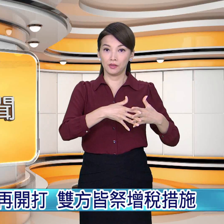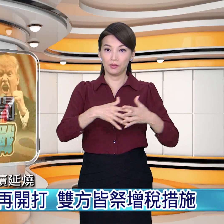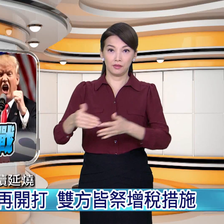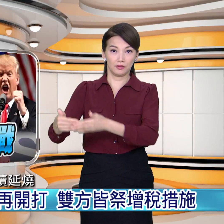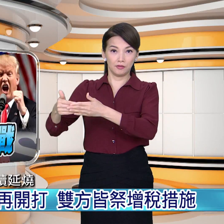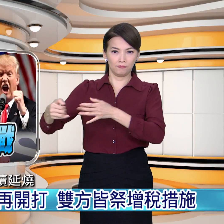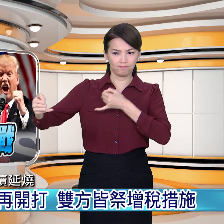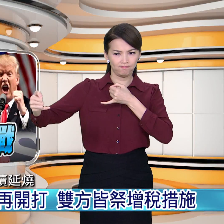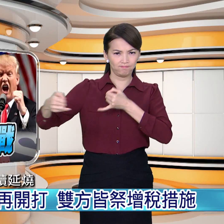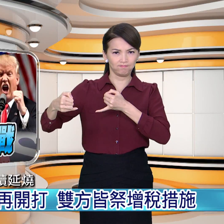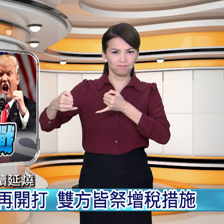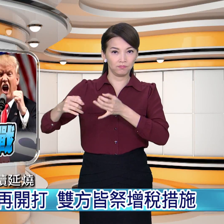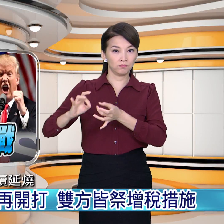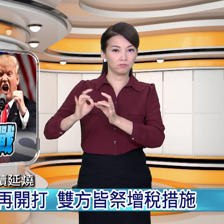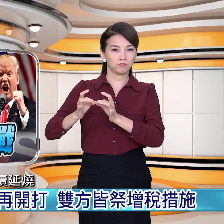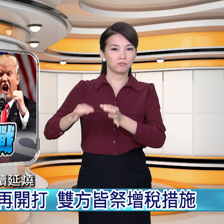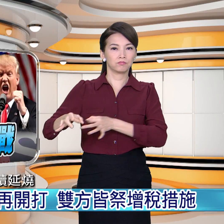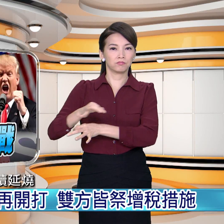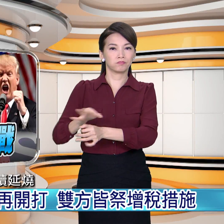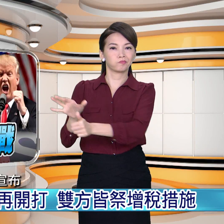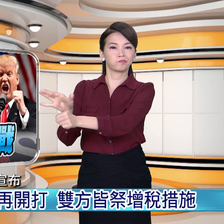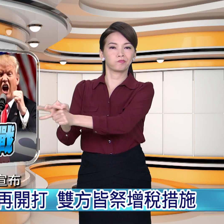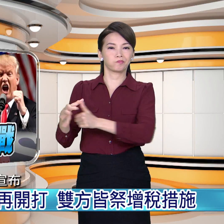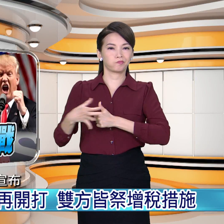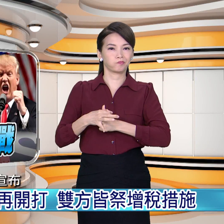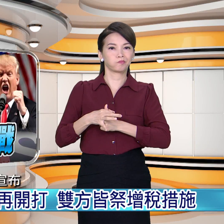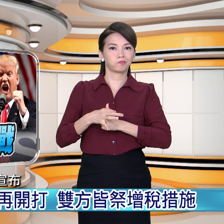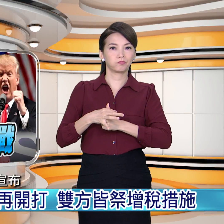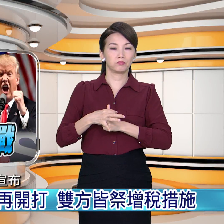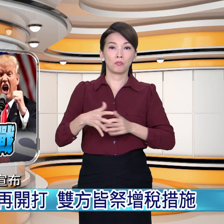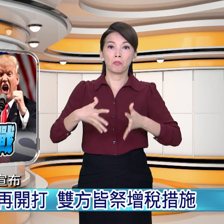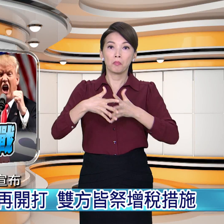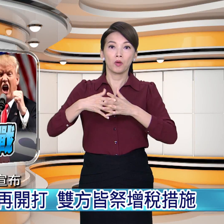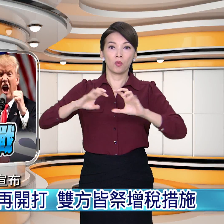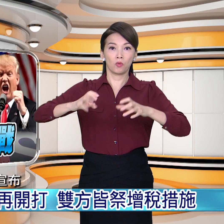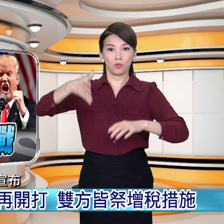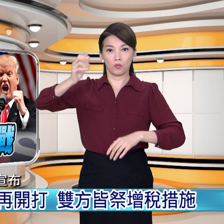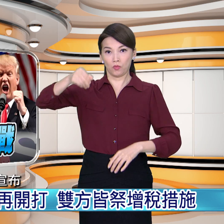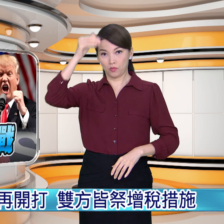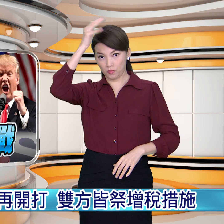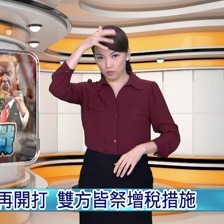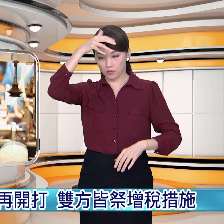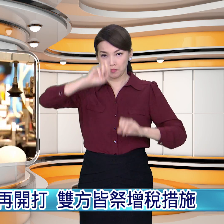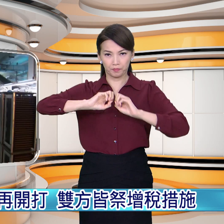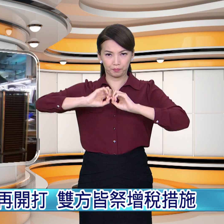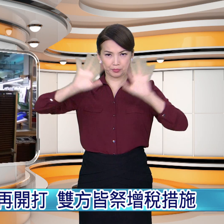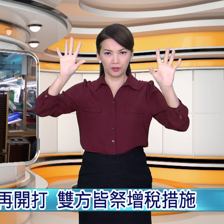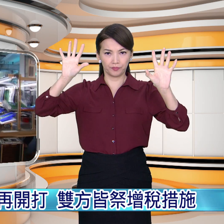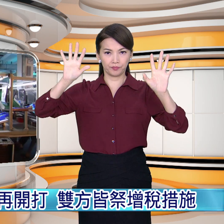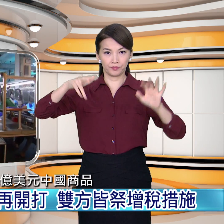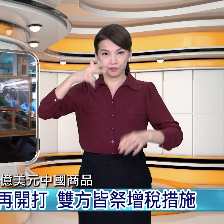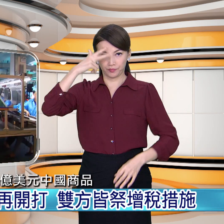美中贸易战持续延烧，美国总统川普宣布，下周一起将对价